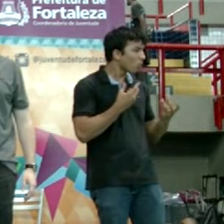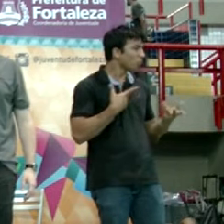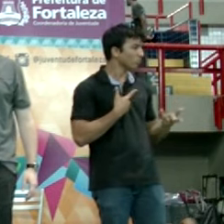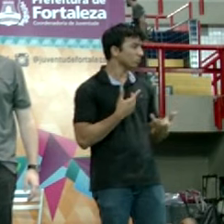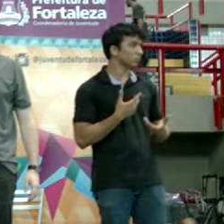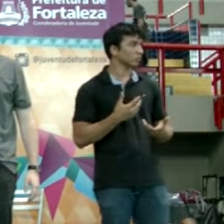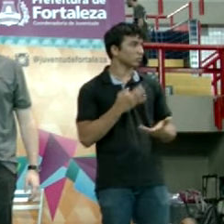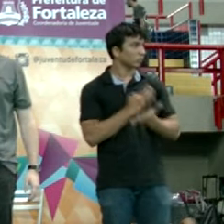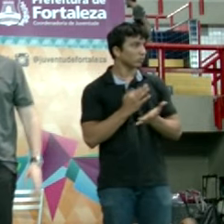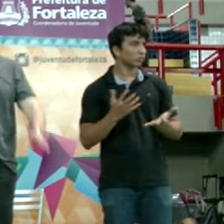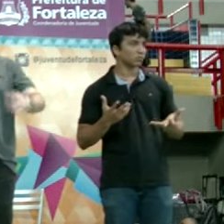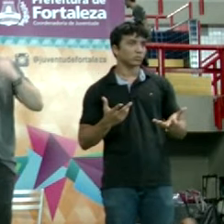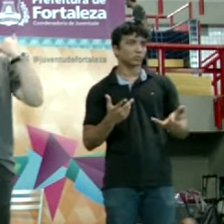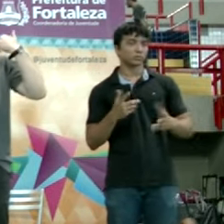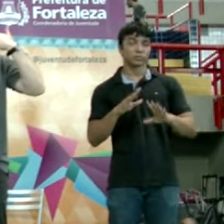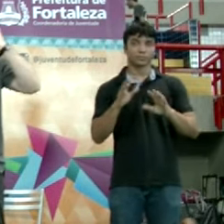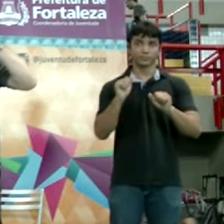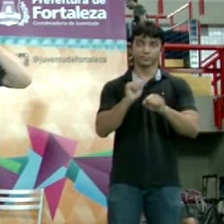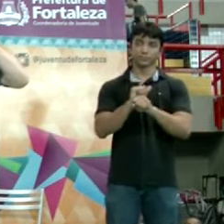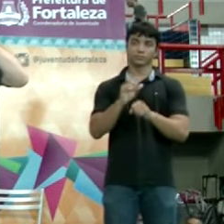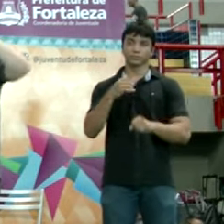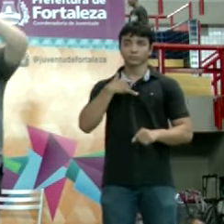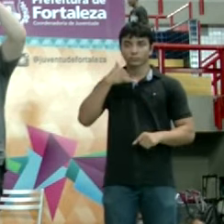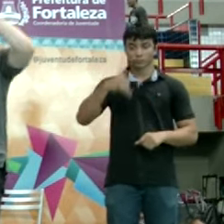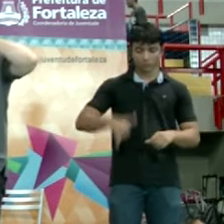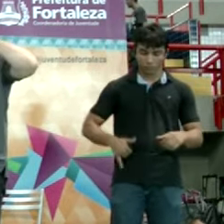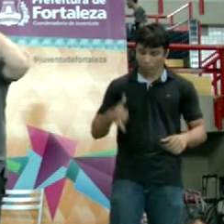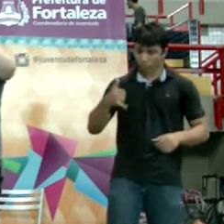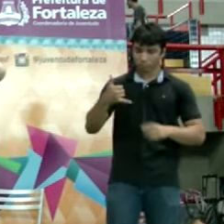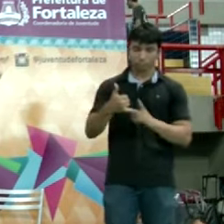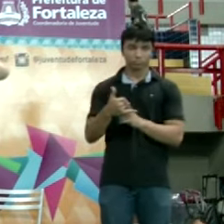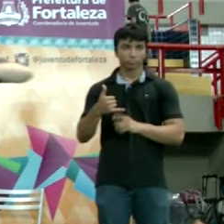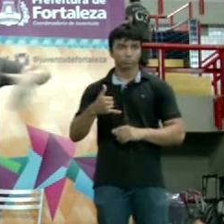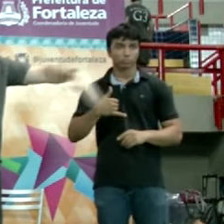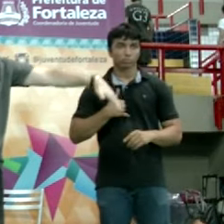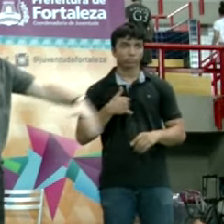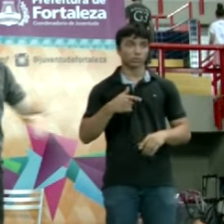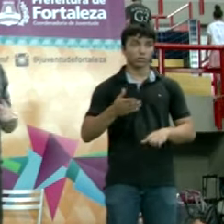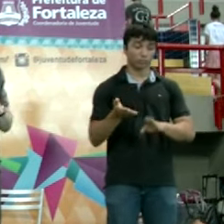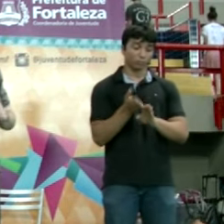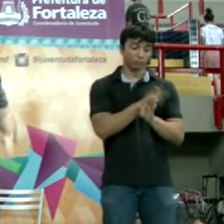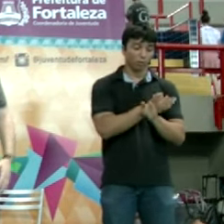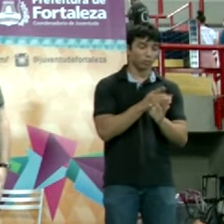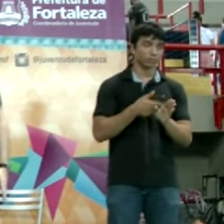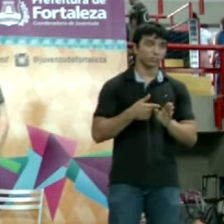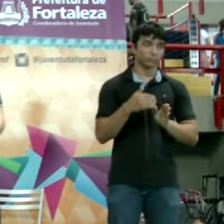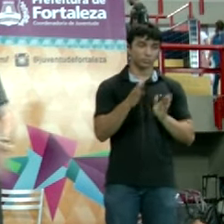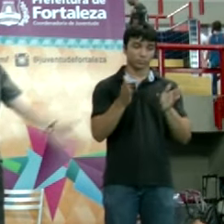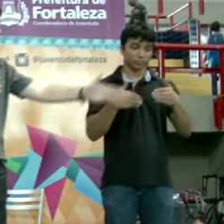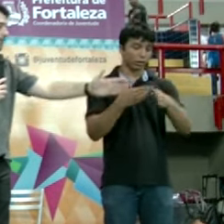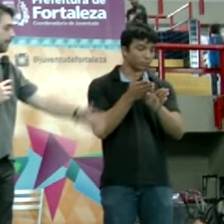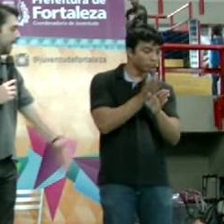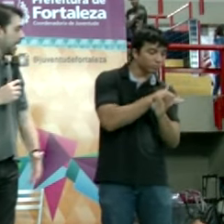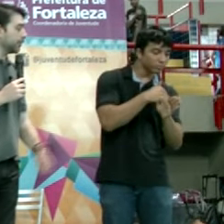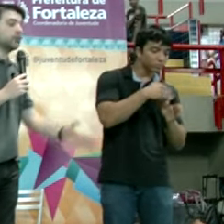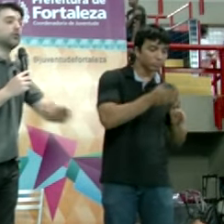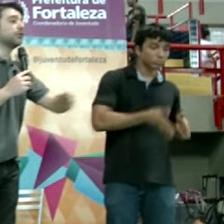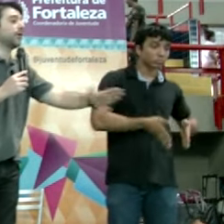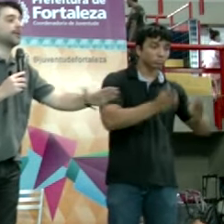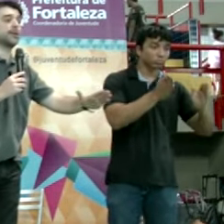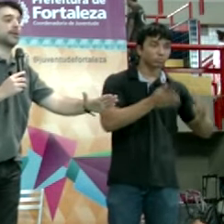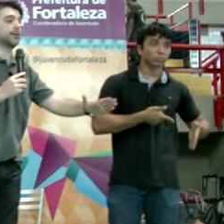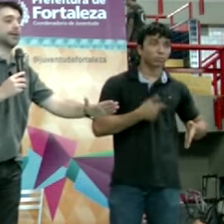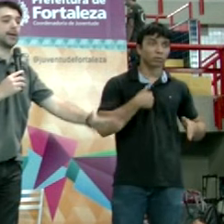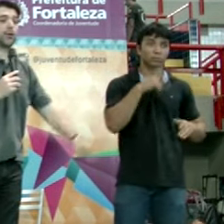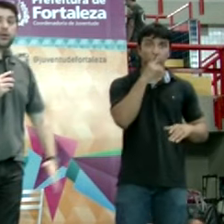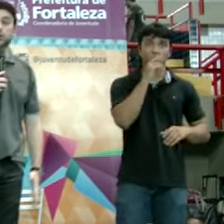é? Peraí. Aí o telefone dele tocou, foi a minha salvação. Eu fiquei do lado de fora do gabinete dele, no corredor. Eu não